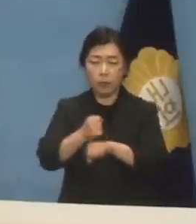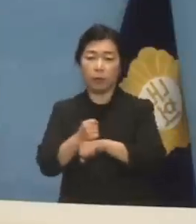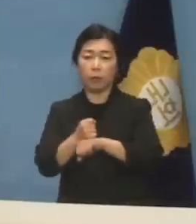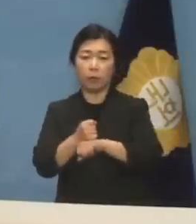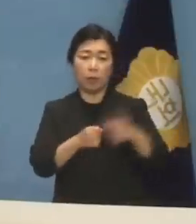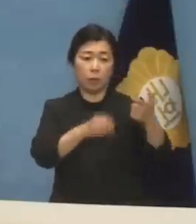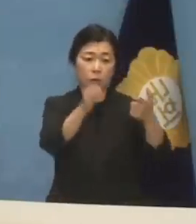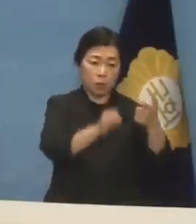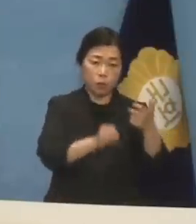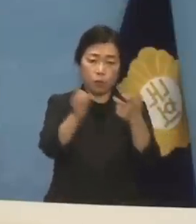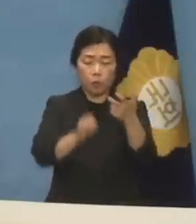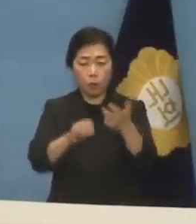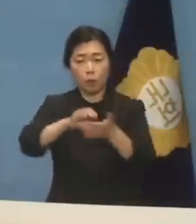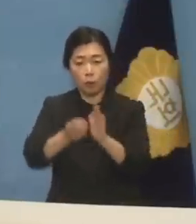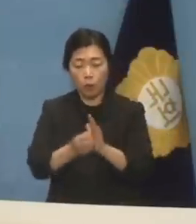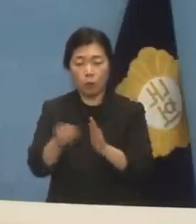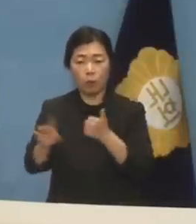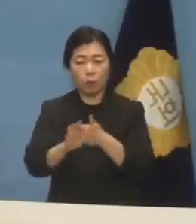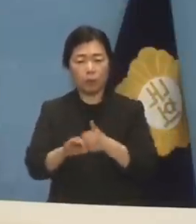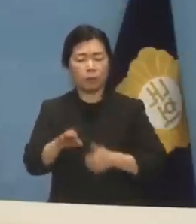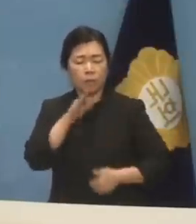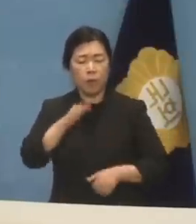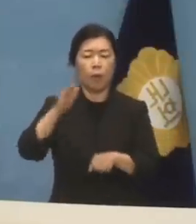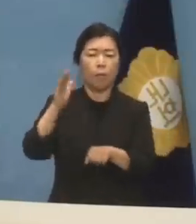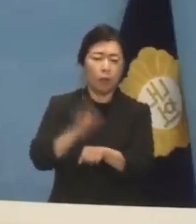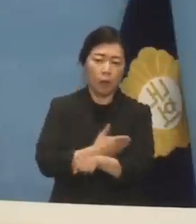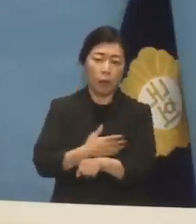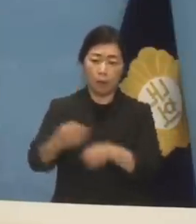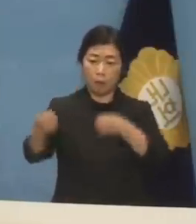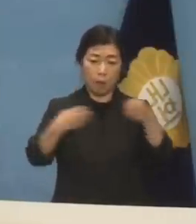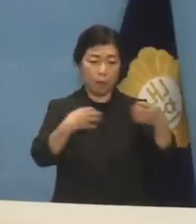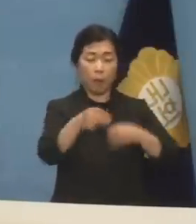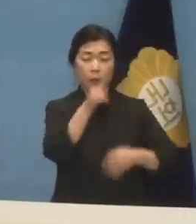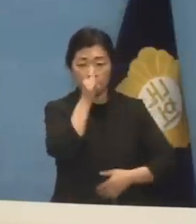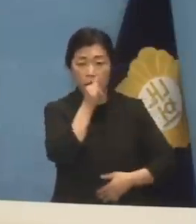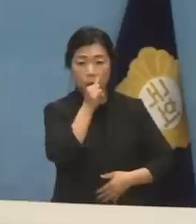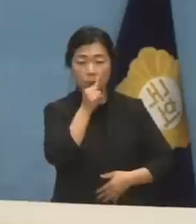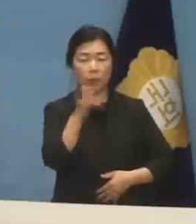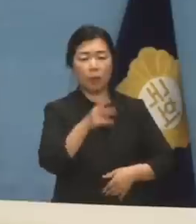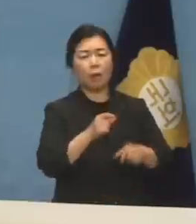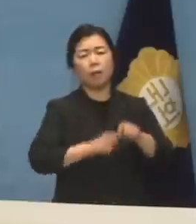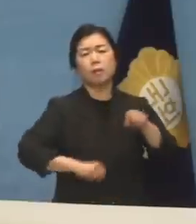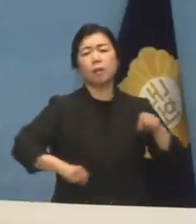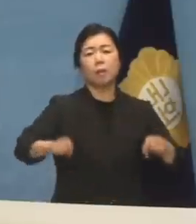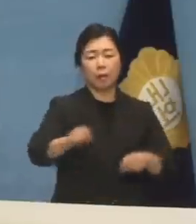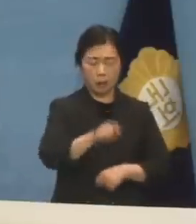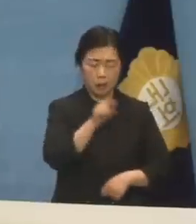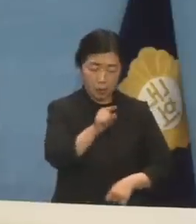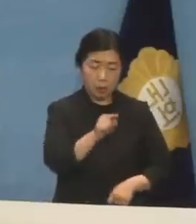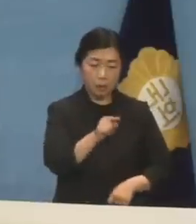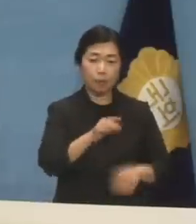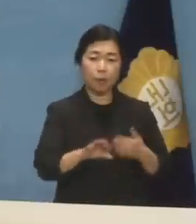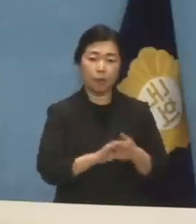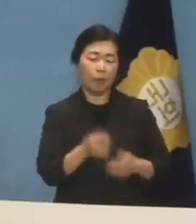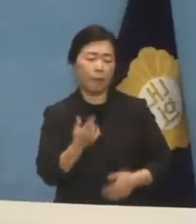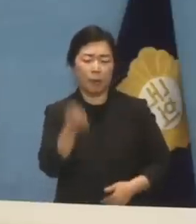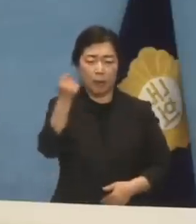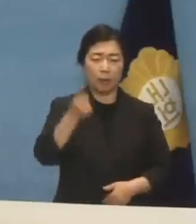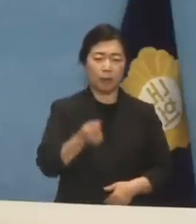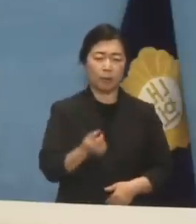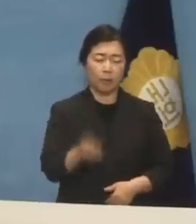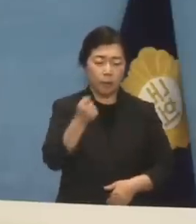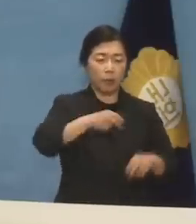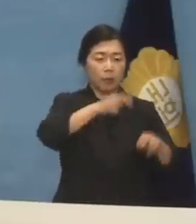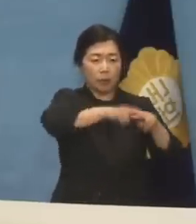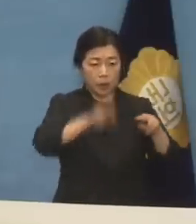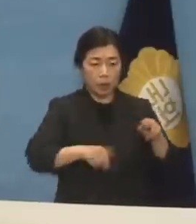70% 정도는 강한 부정, 정말 못한다라는 의견을 가지면서 차라리 이럴 바에는 빨리 퇴진하는